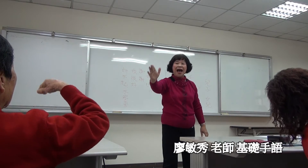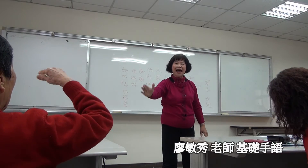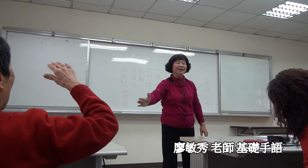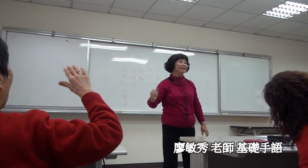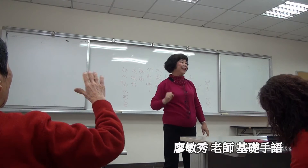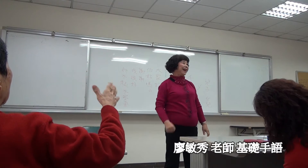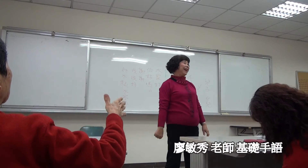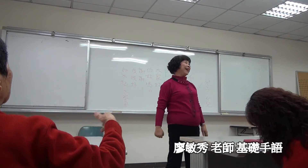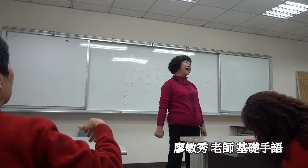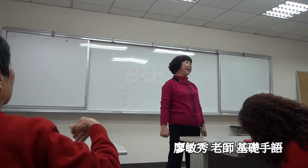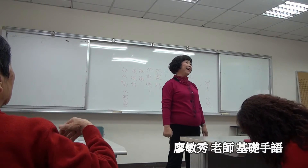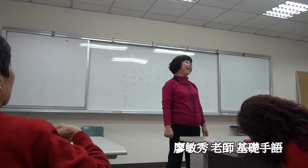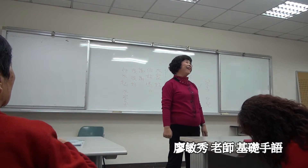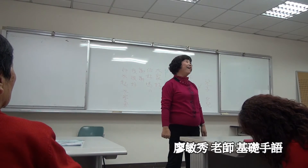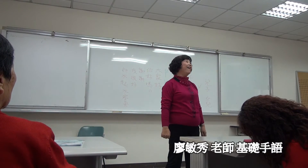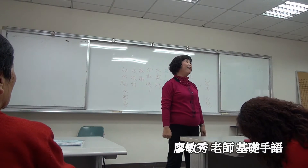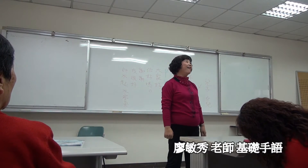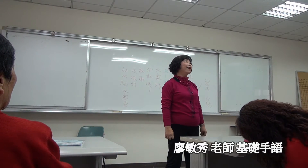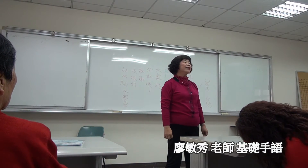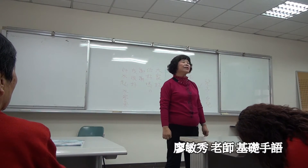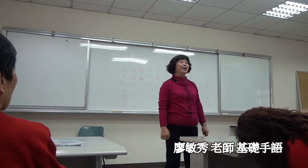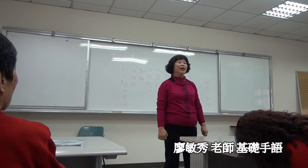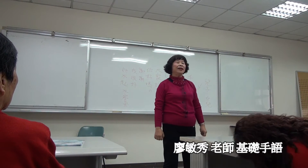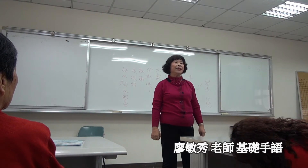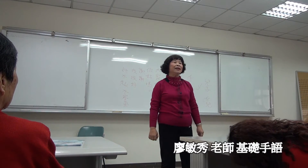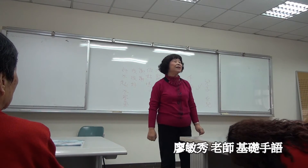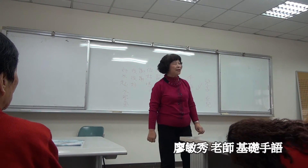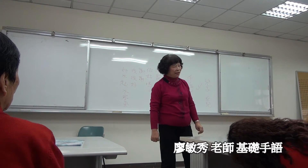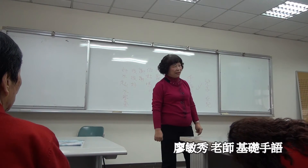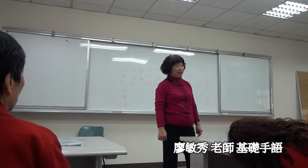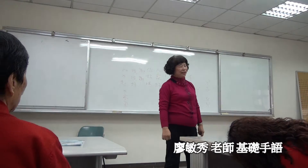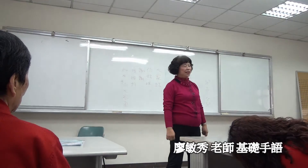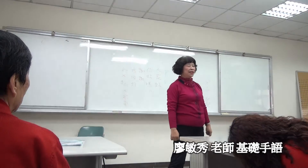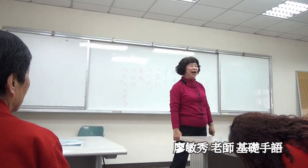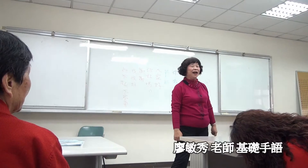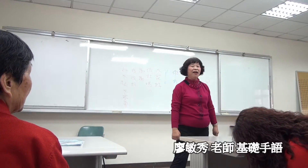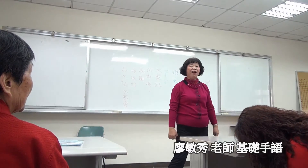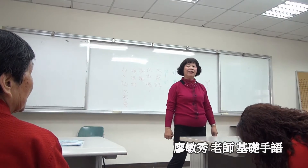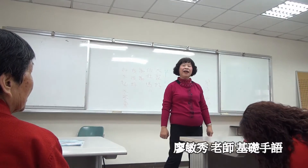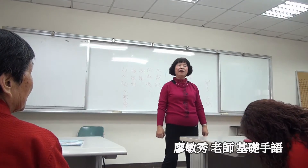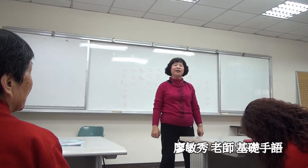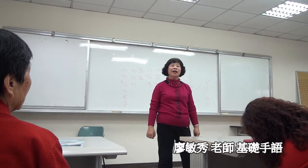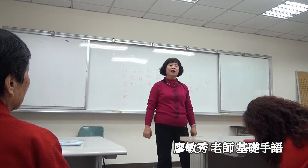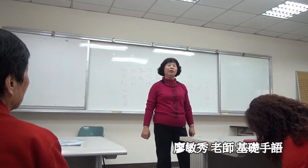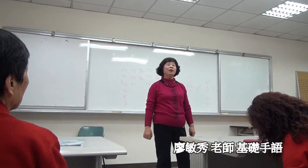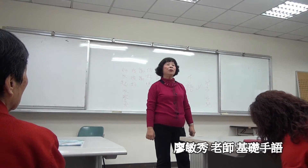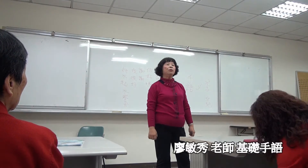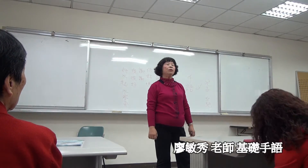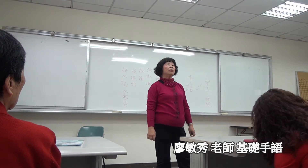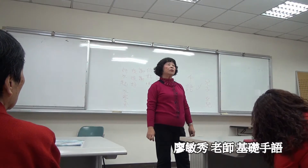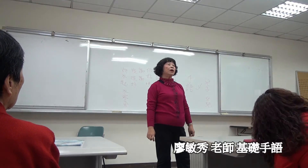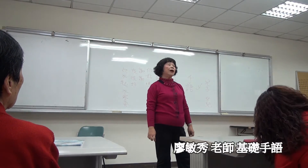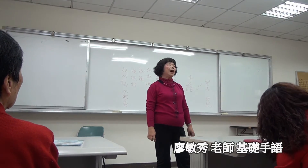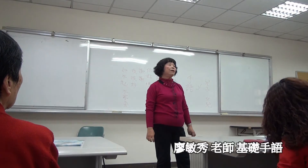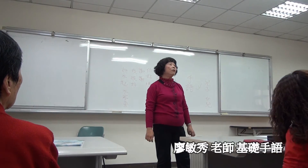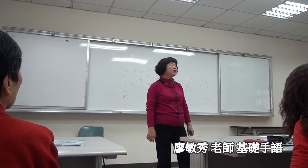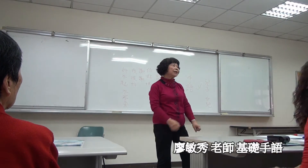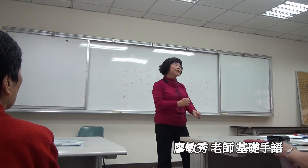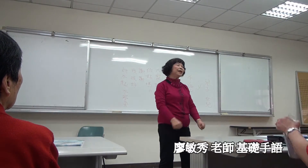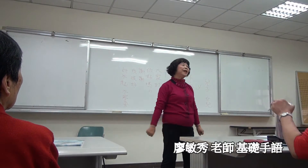孙中山，哦，他是孙中山，哎，哦，所以那个姓也是一样啊，哦。你看，如果你们问我说啊，我姓陈呢，